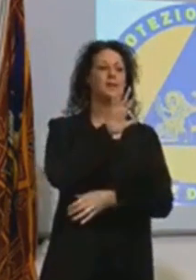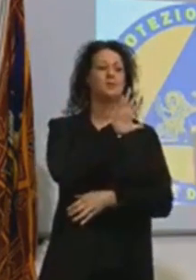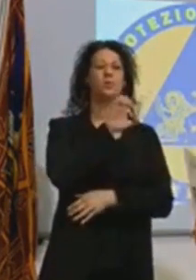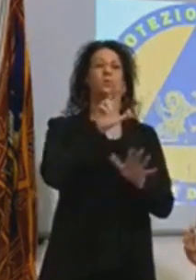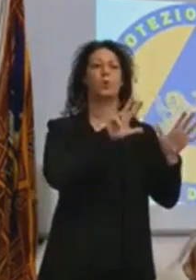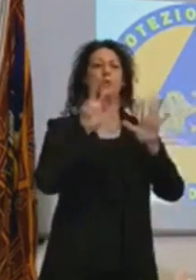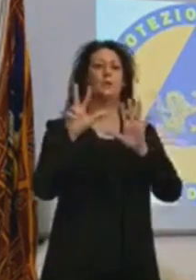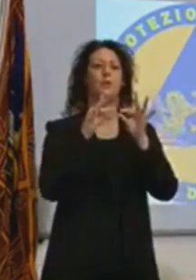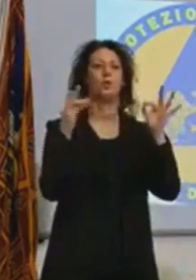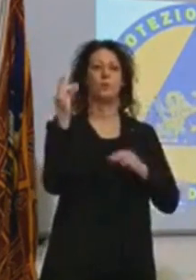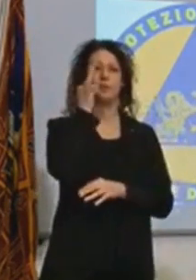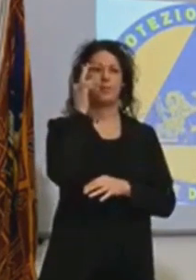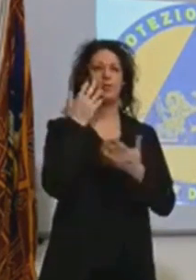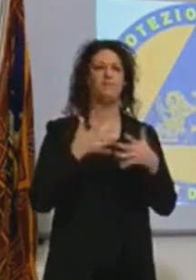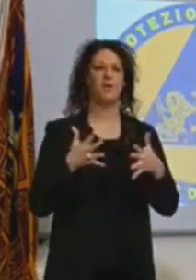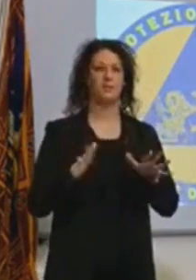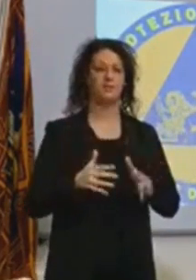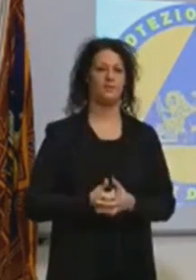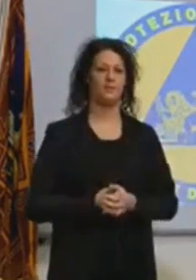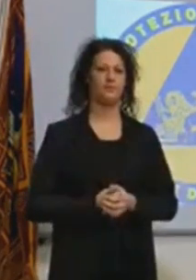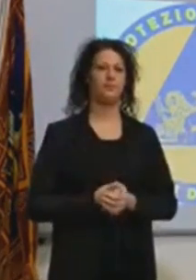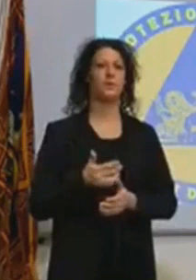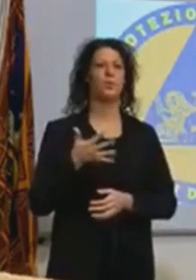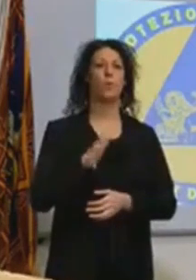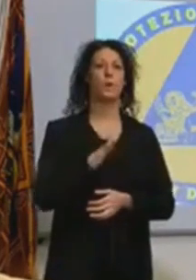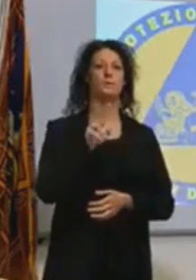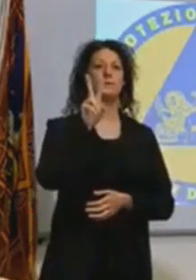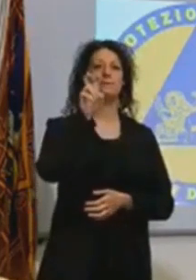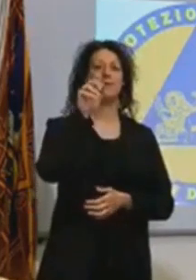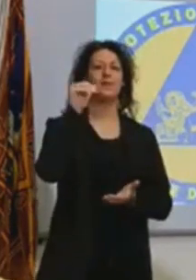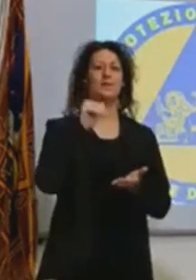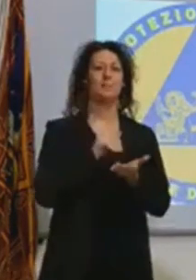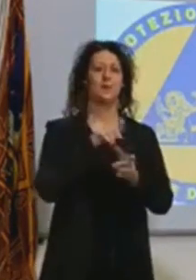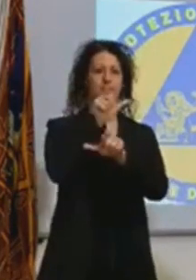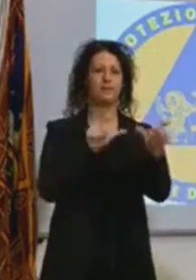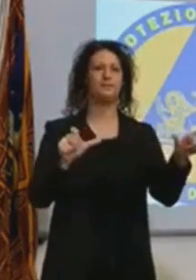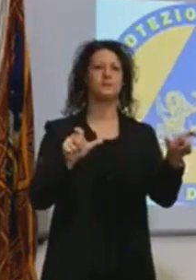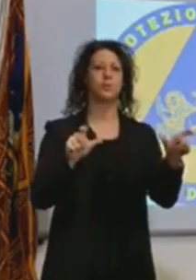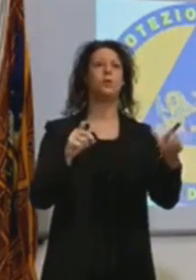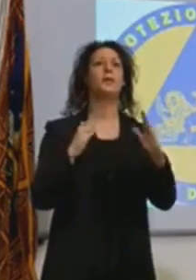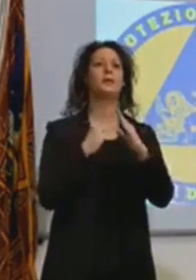588 tamponi. Abbiamo quasi 20.000 persone in isolamento,